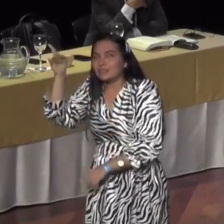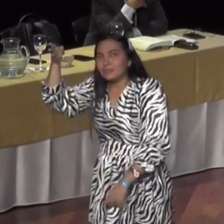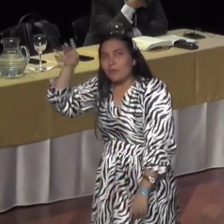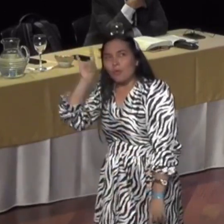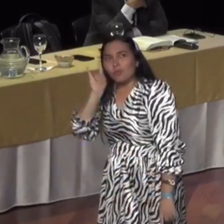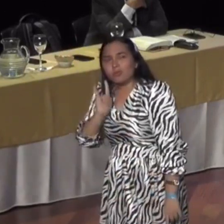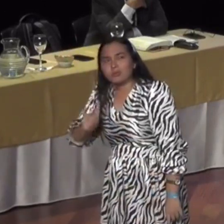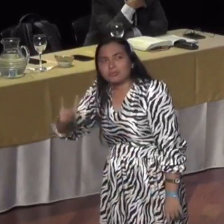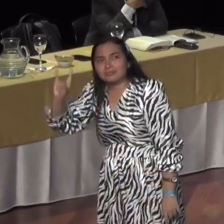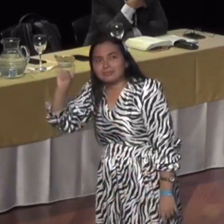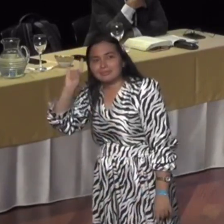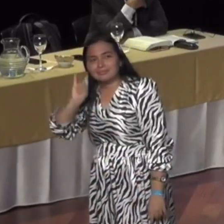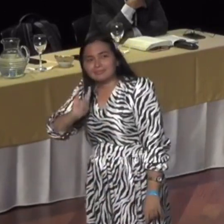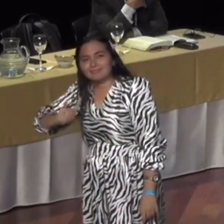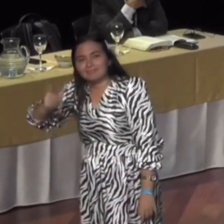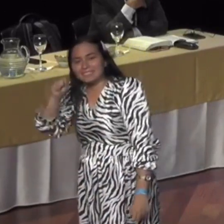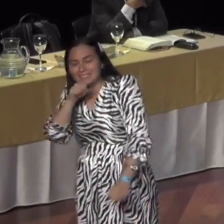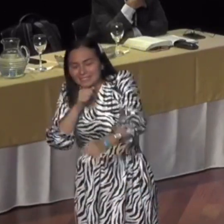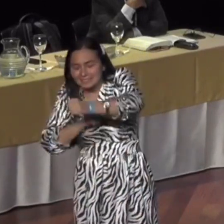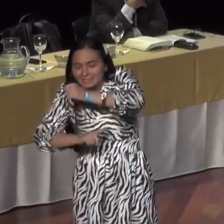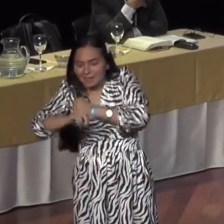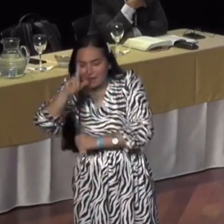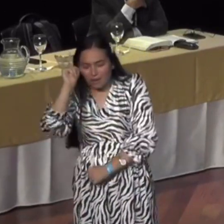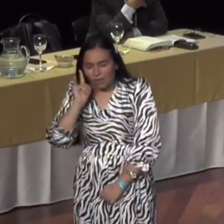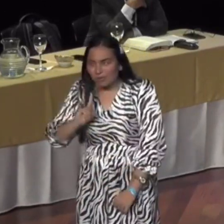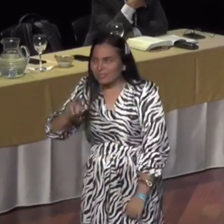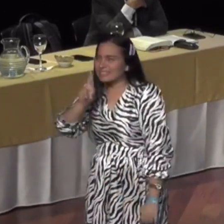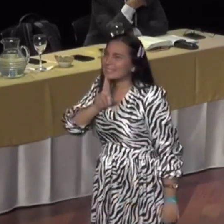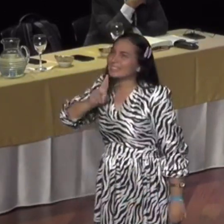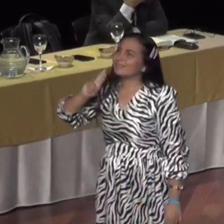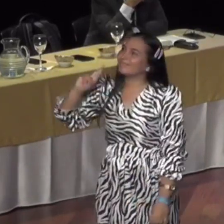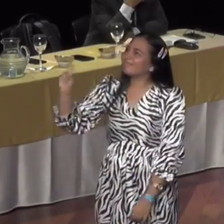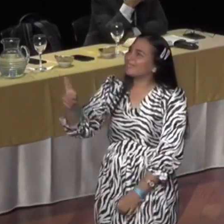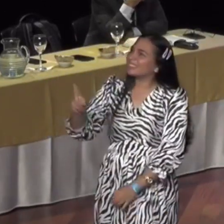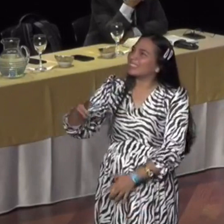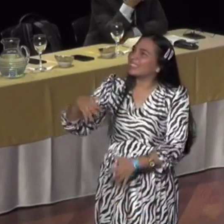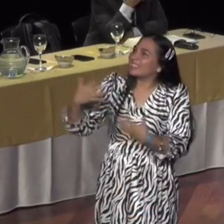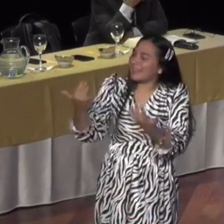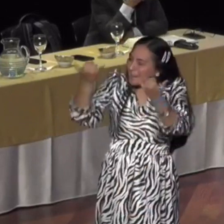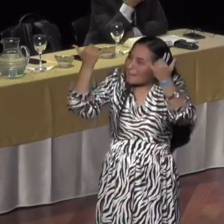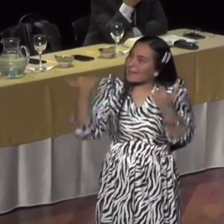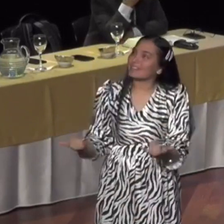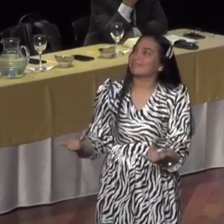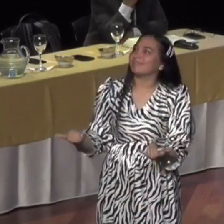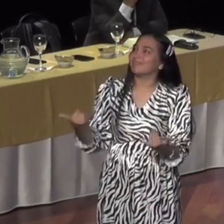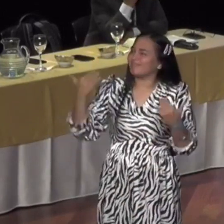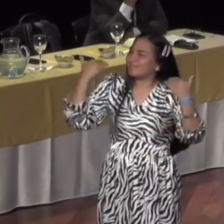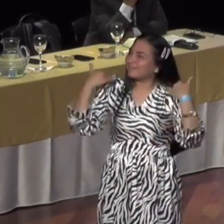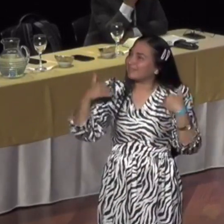Y Jehová llamó a Samuel y Samuel respondió: heme aquí.